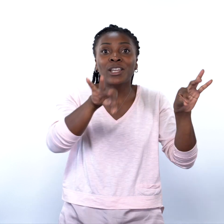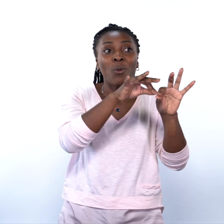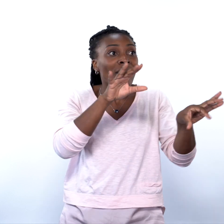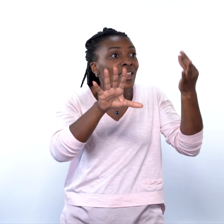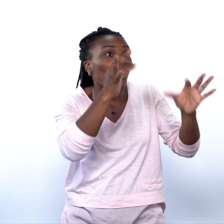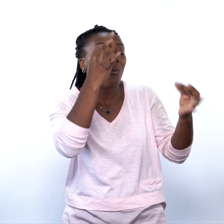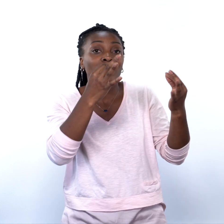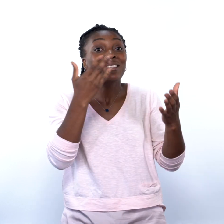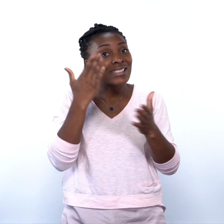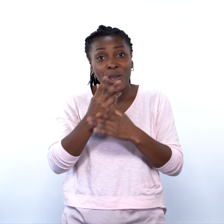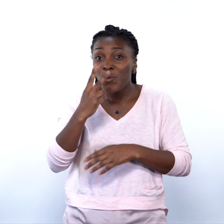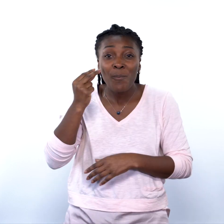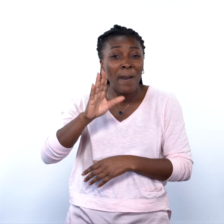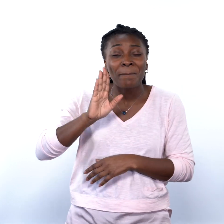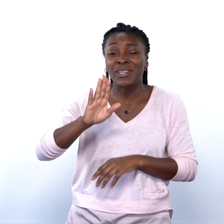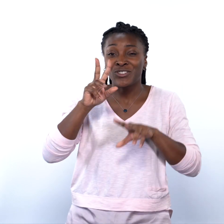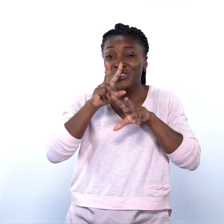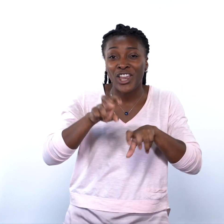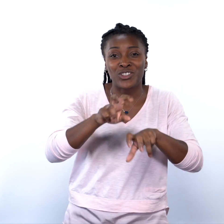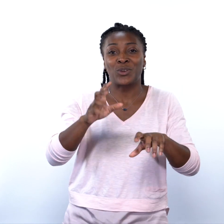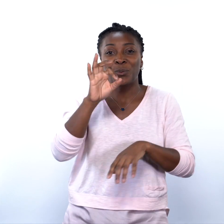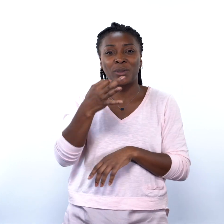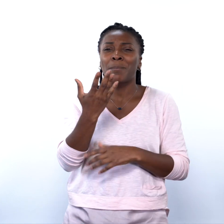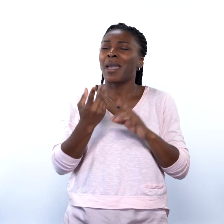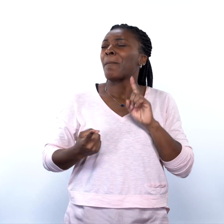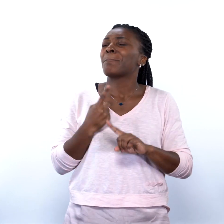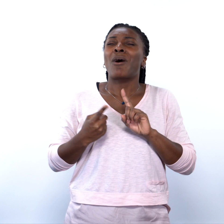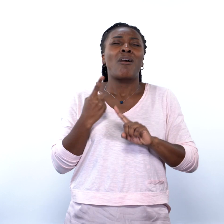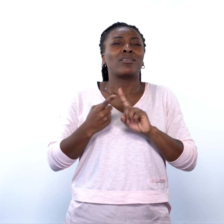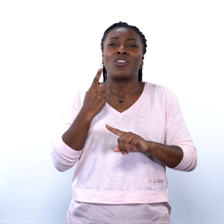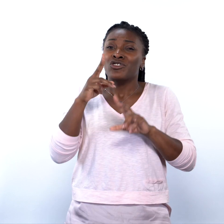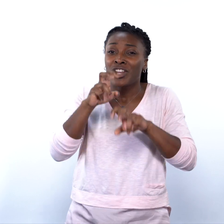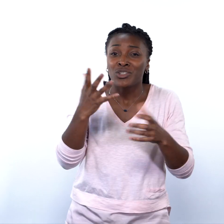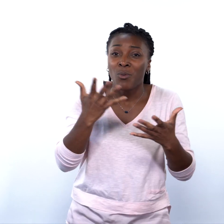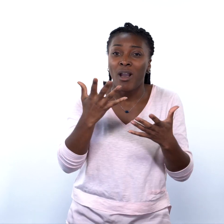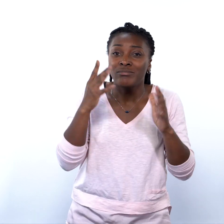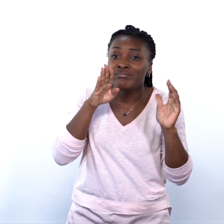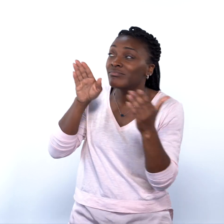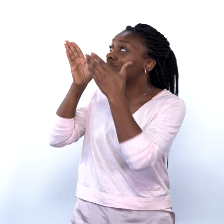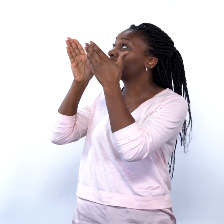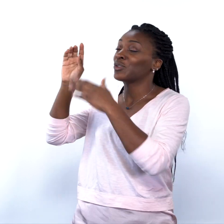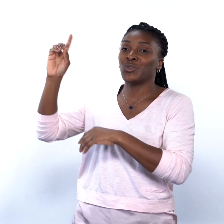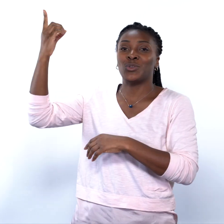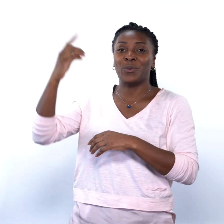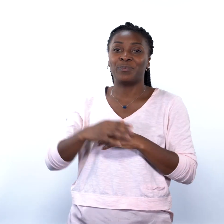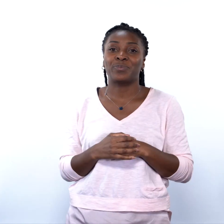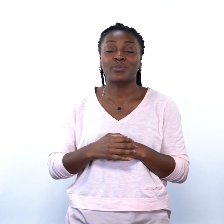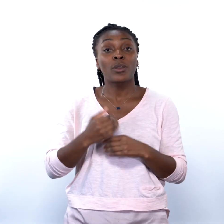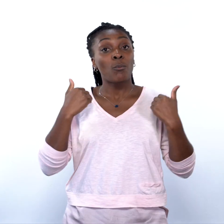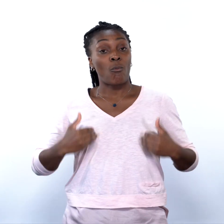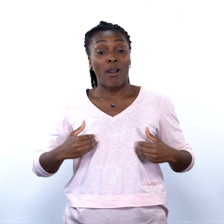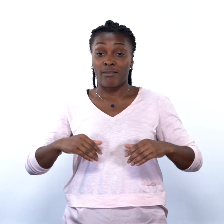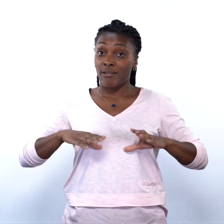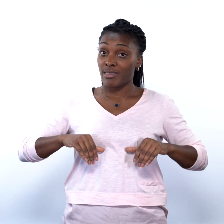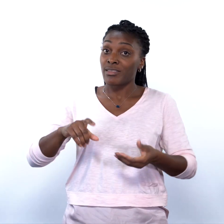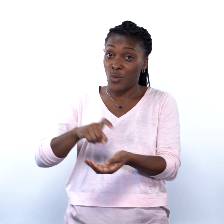territoires. L'homme est un chercheur. Mais la chose la plus importante à chercher, c'est la personne de Dieu. Je suis Canadien d'origine